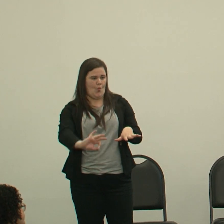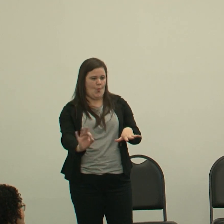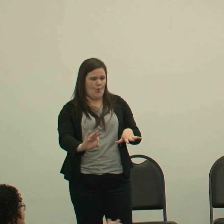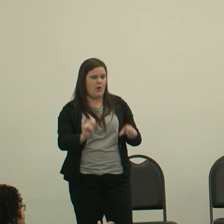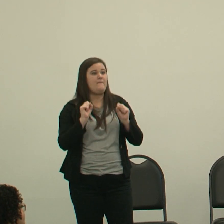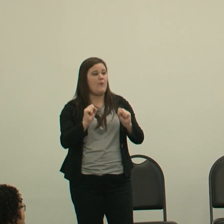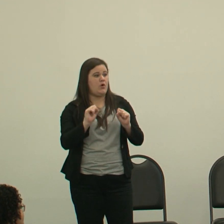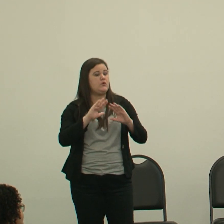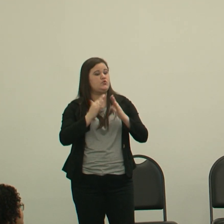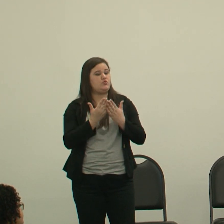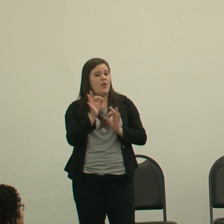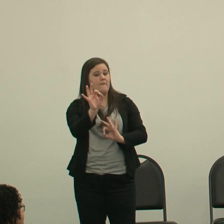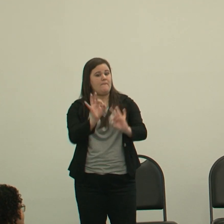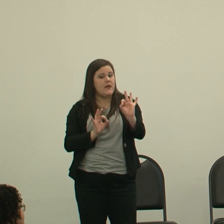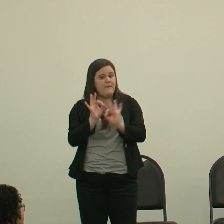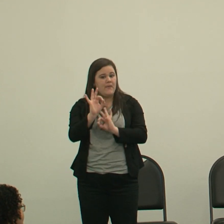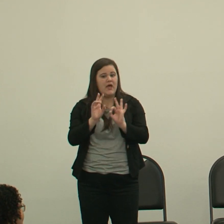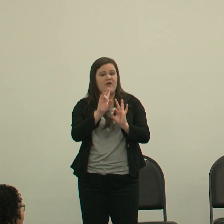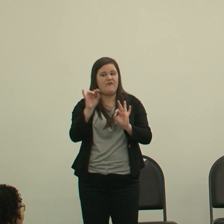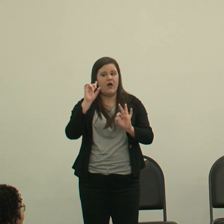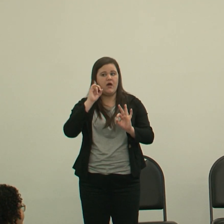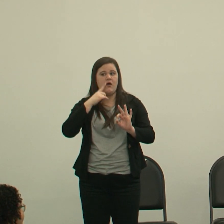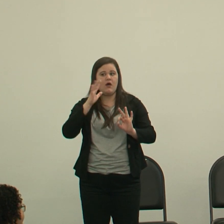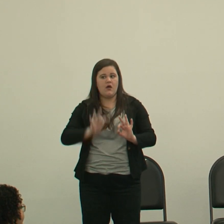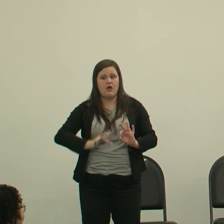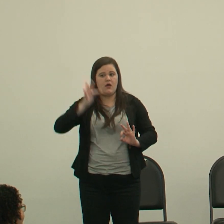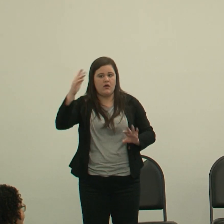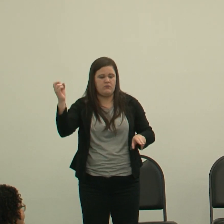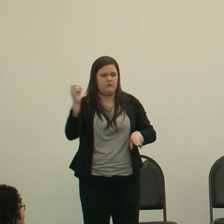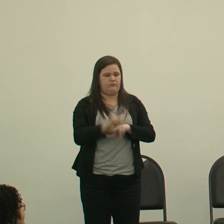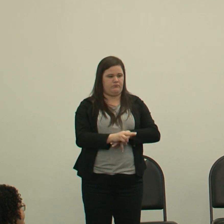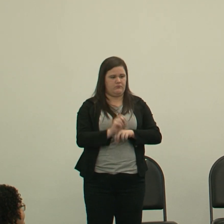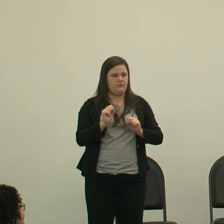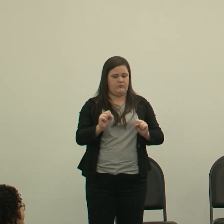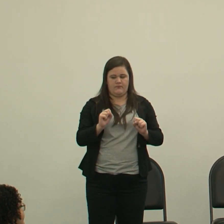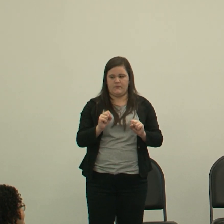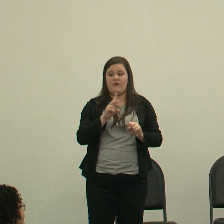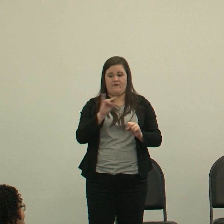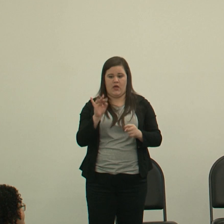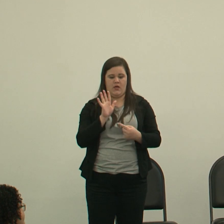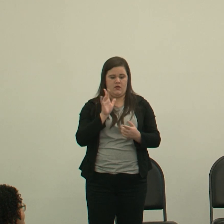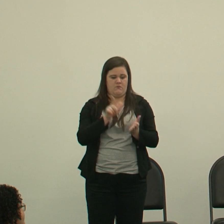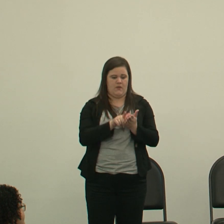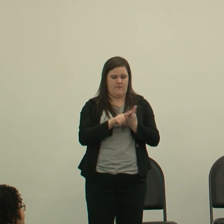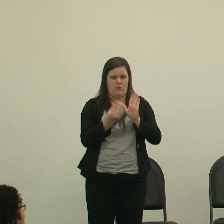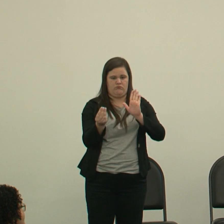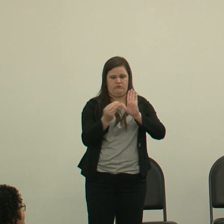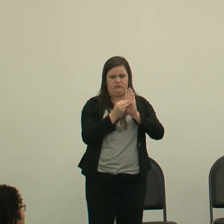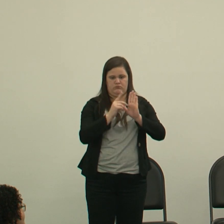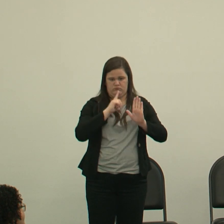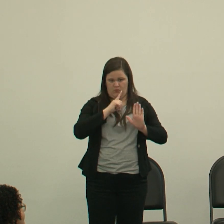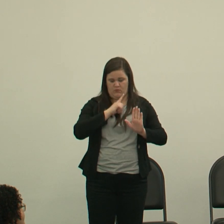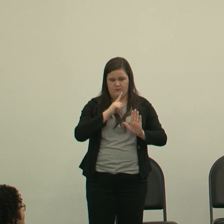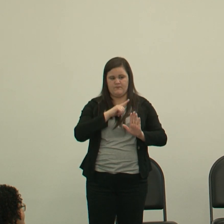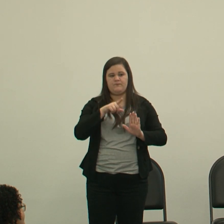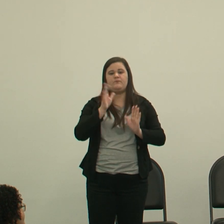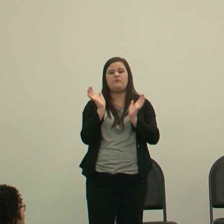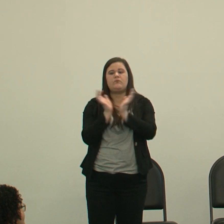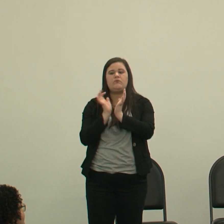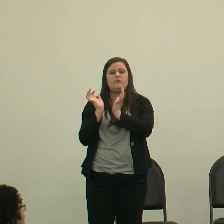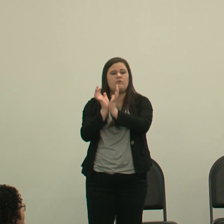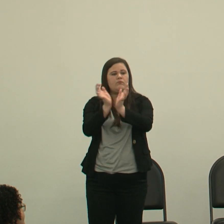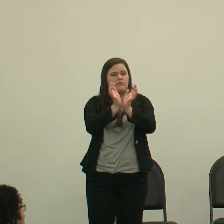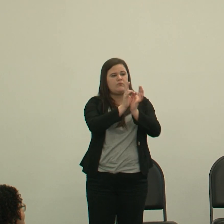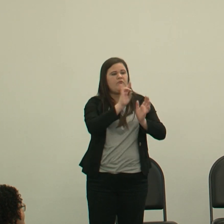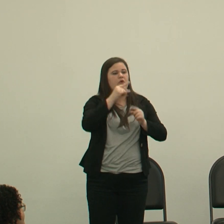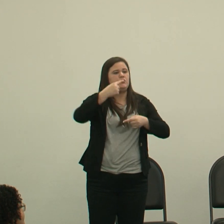se preparando para receber possíveis alunos surdos. Isso vai estar indicado. Então, o que o grupo vai discutir é como aquilo